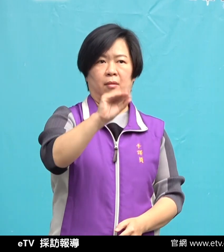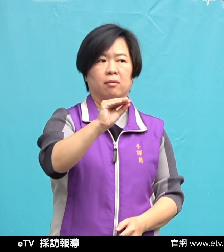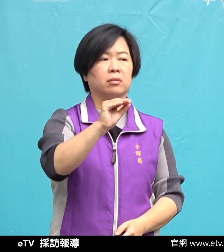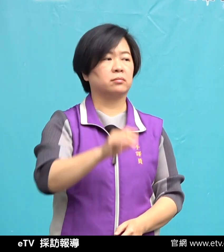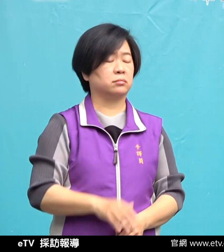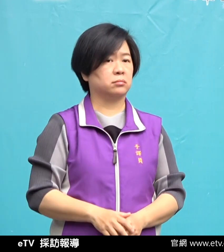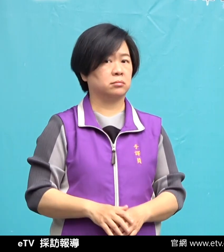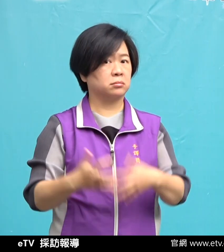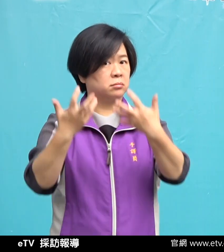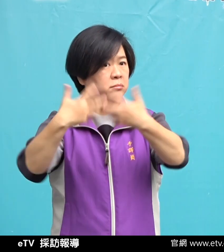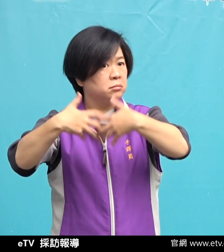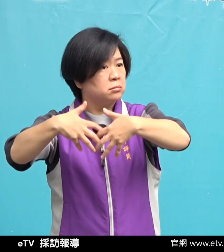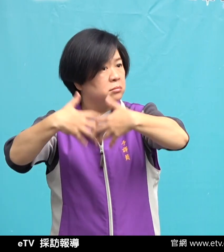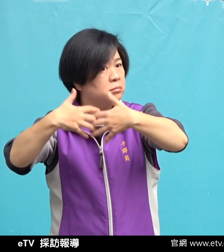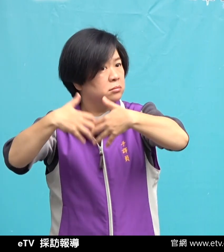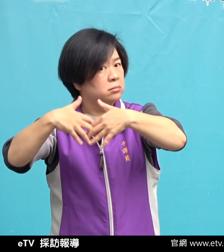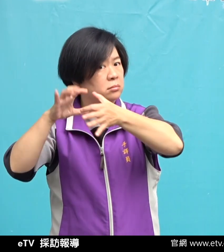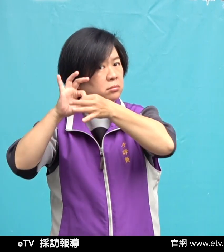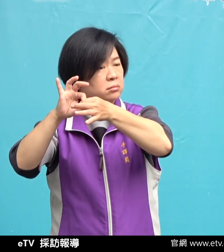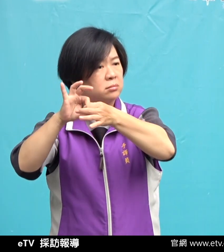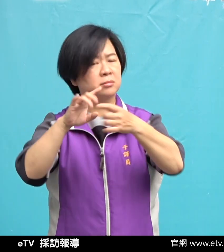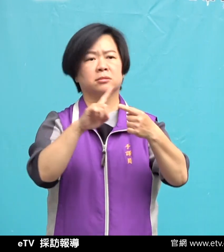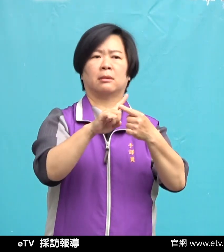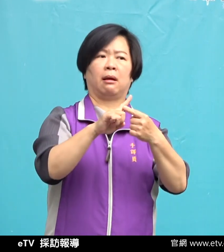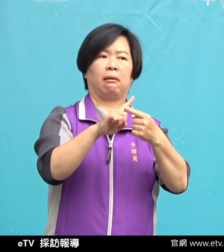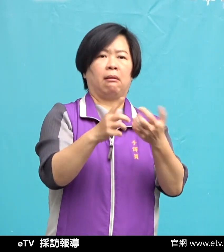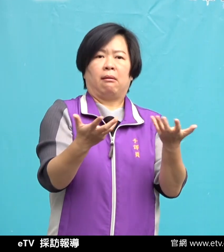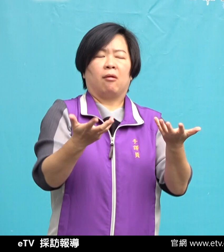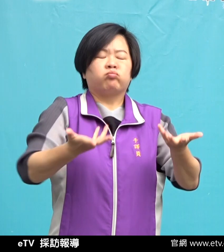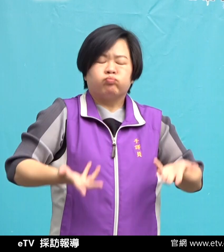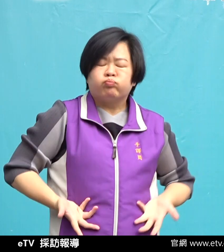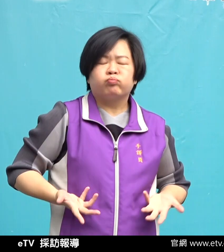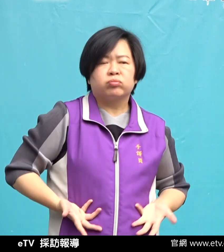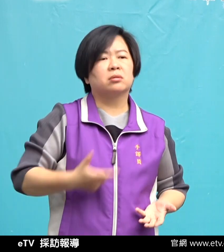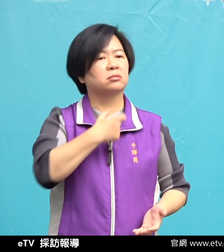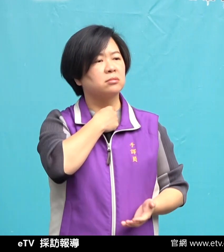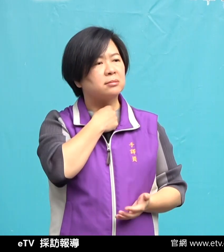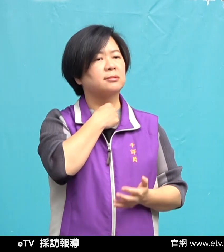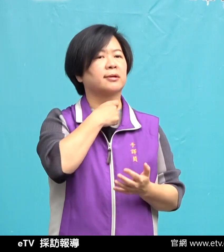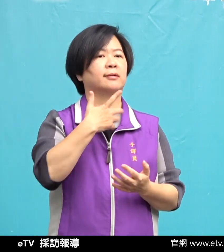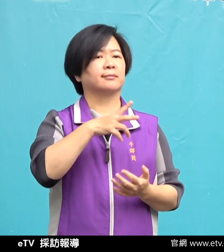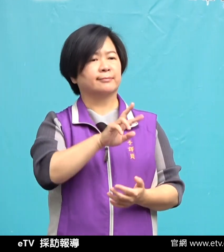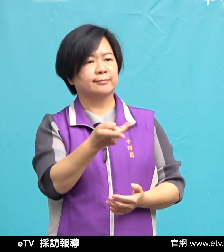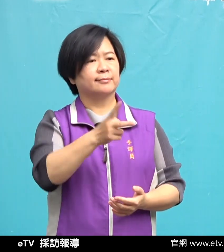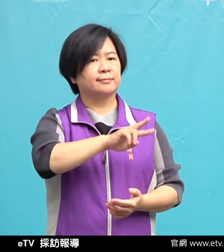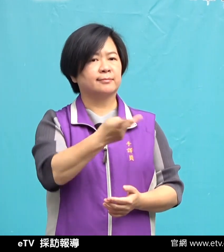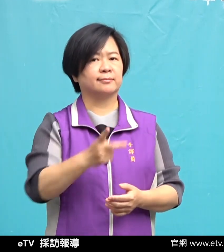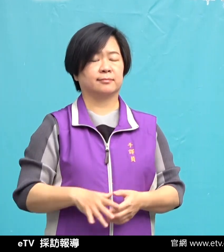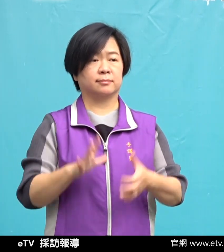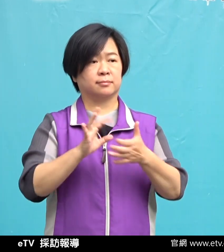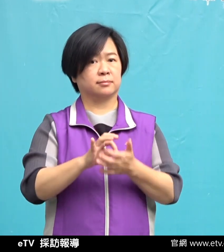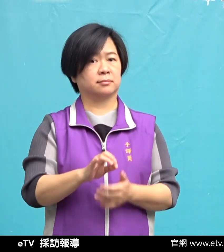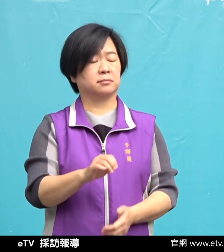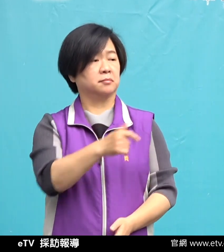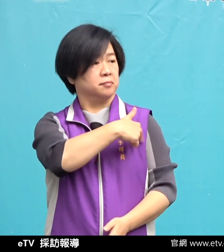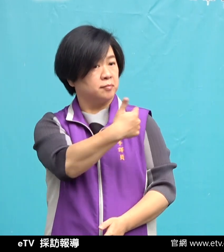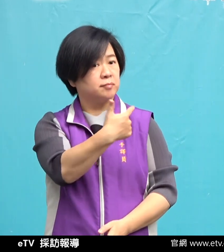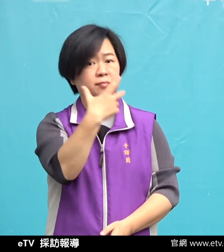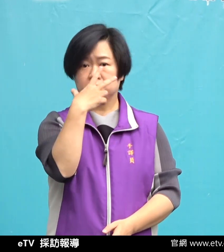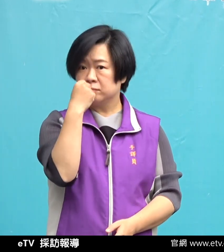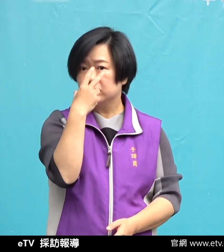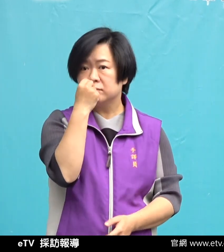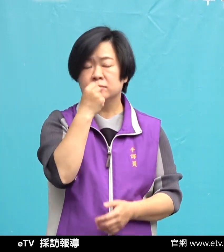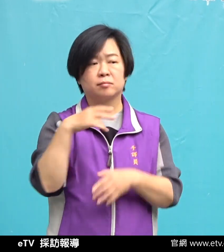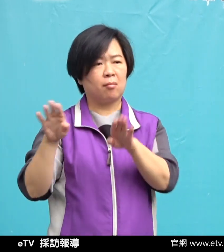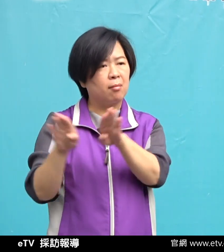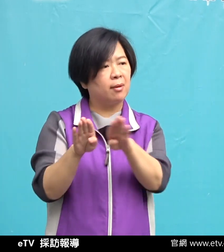是机器可以跑，人还是需要休息，所以在产能在礼拜六礼拜天或者我们在连假